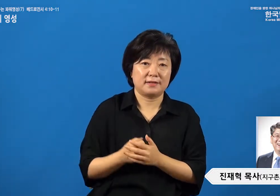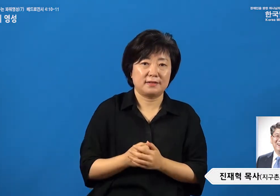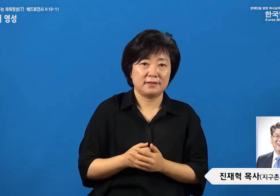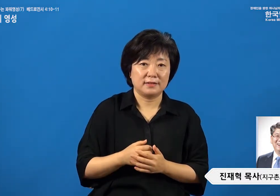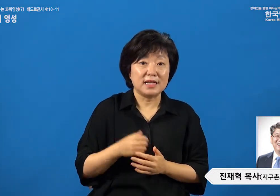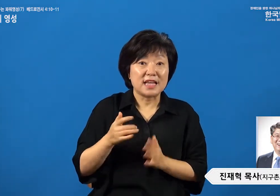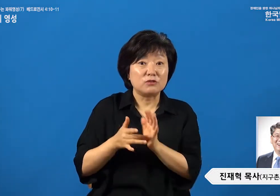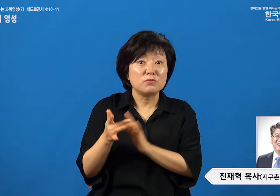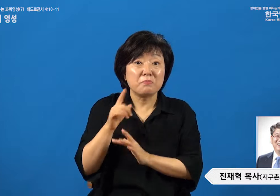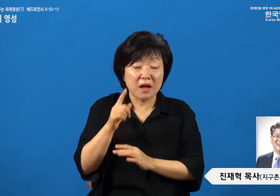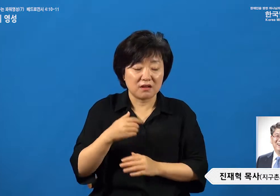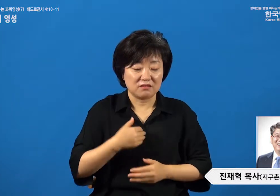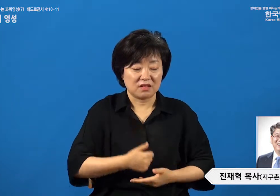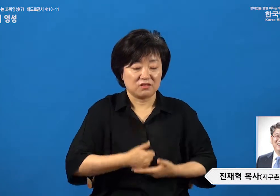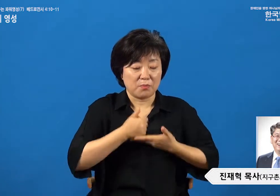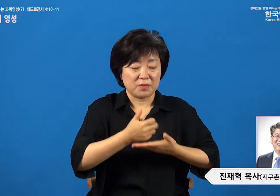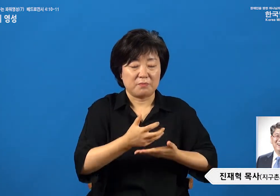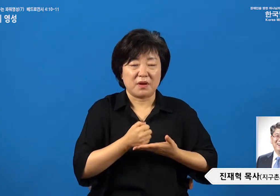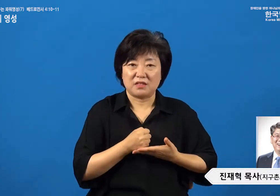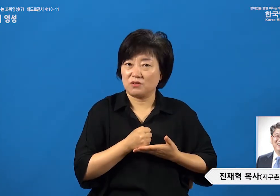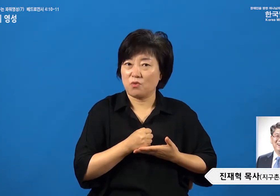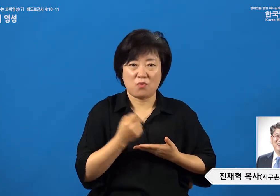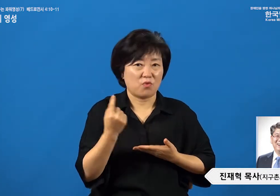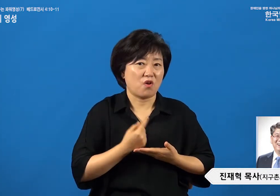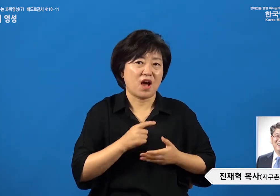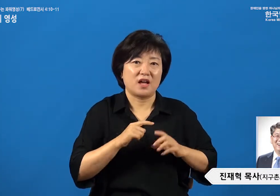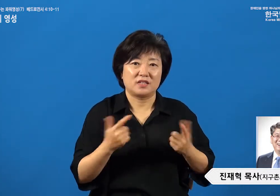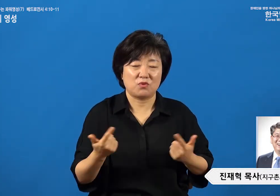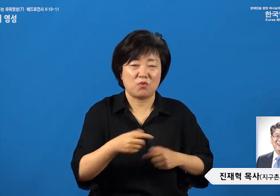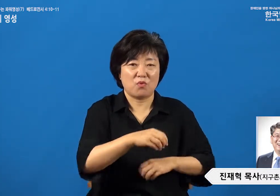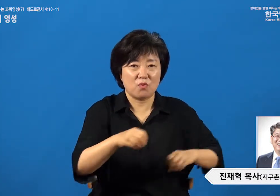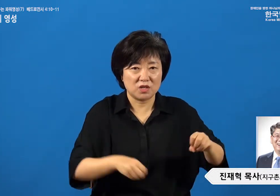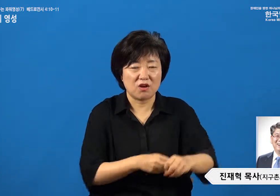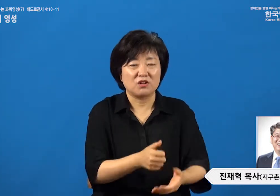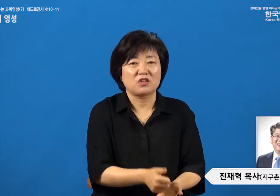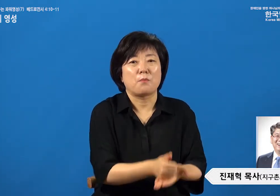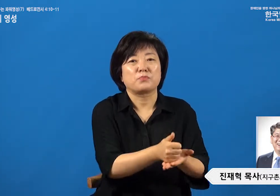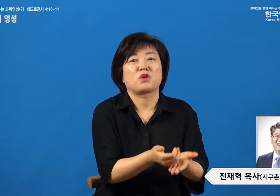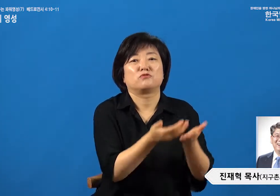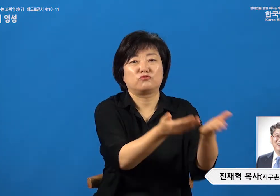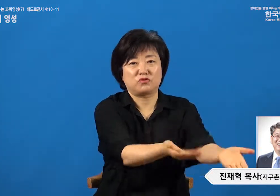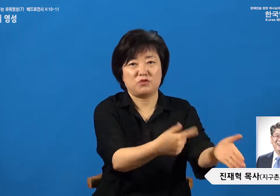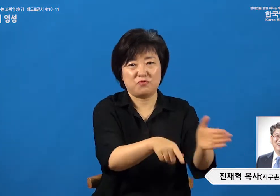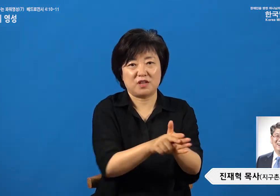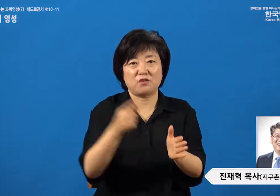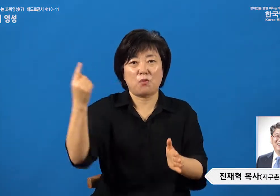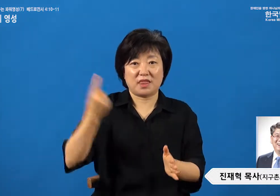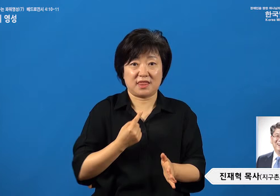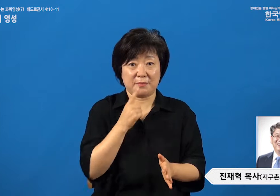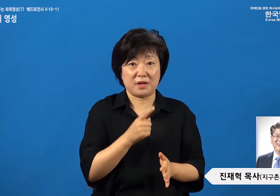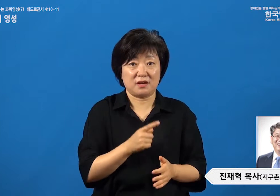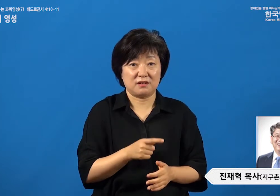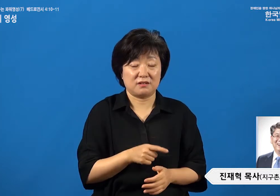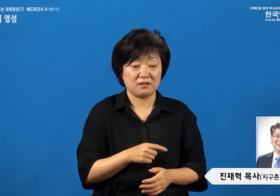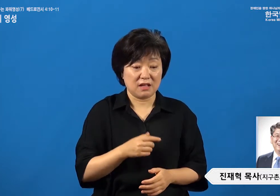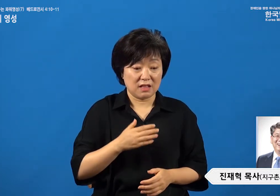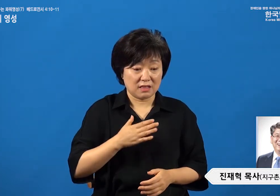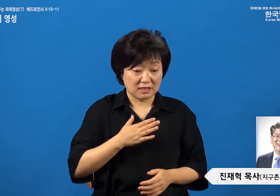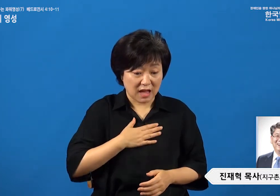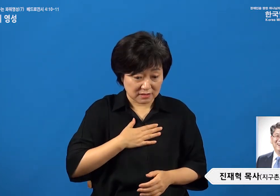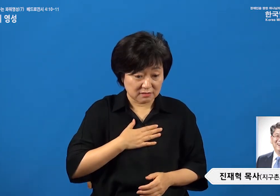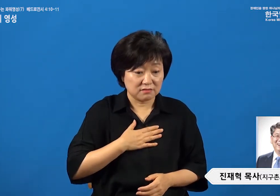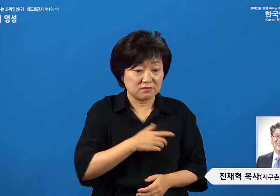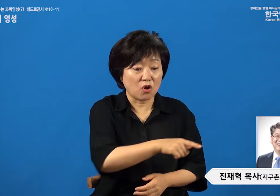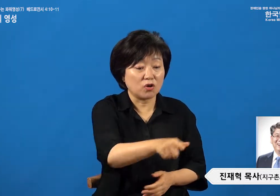나는 섬김을 받으러 온 것이 아니라 섬기려 왔다. 그리고 제자들 가운데서도 나는 여전히